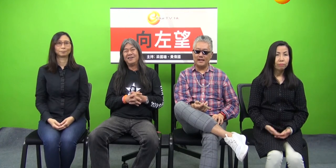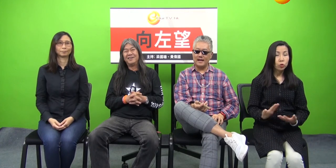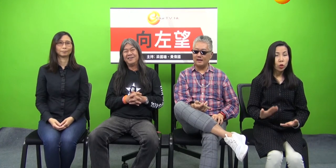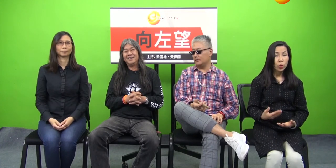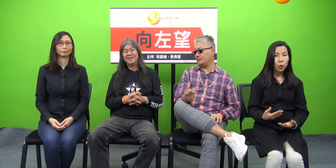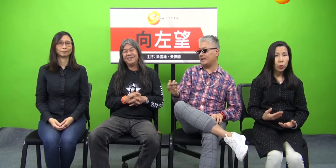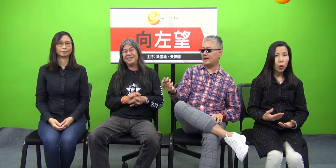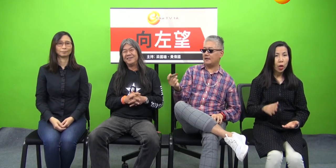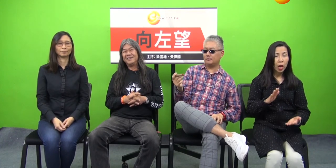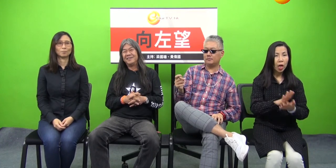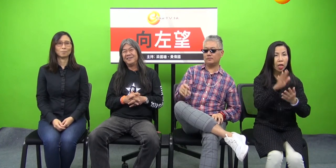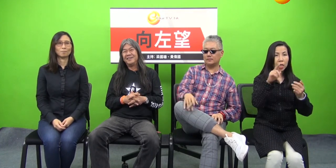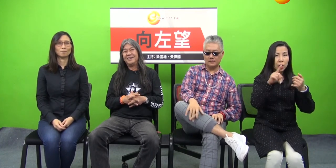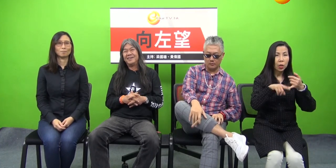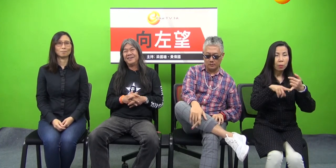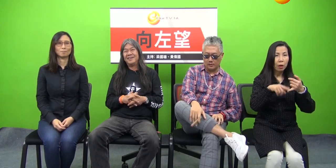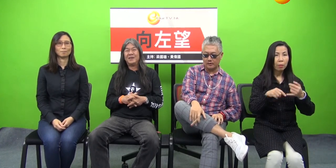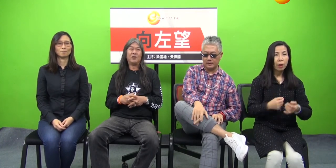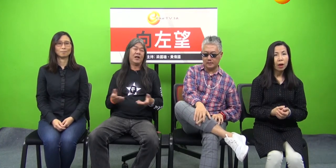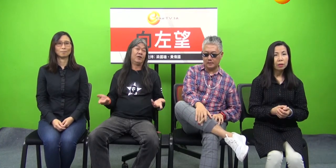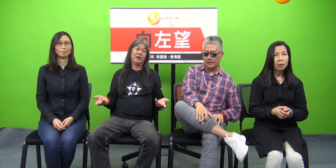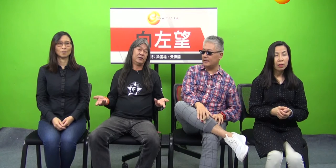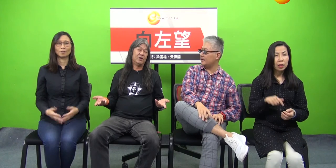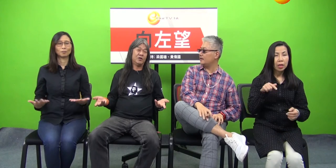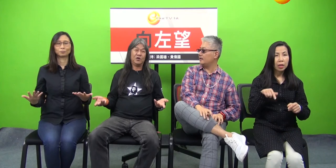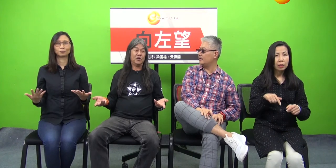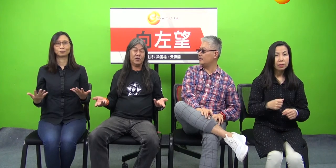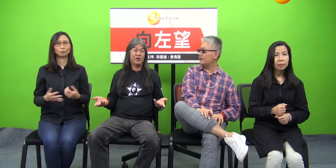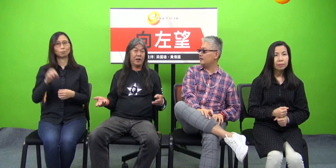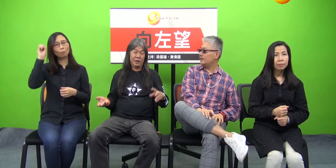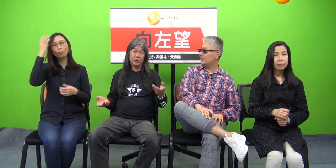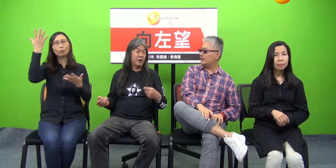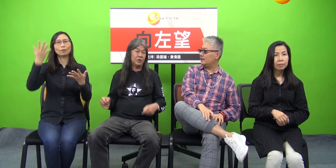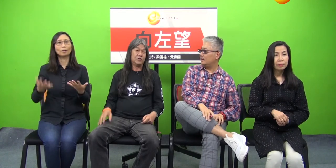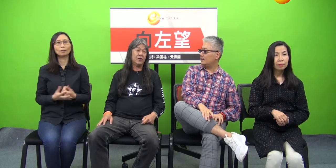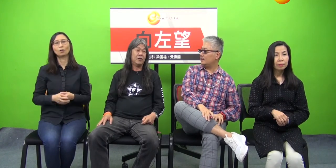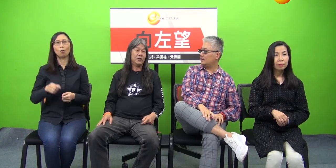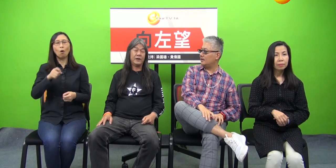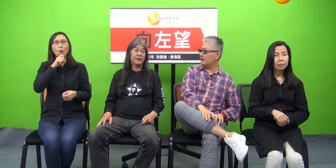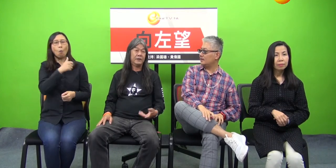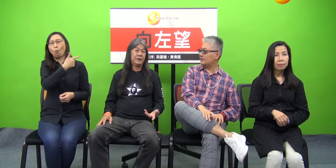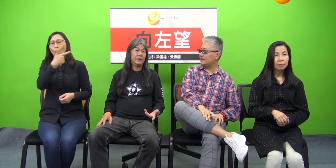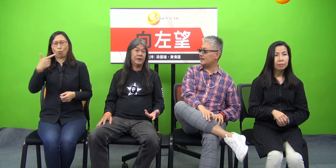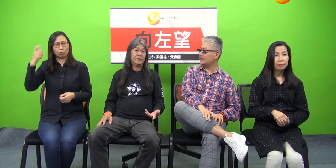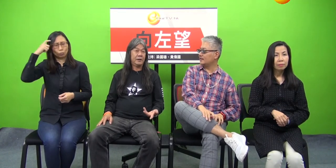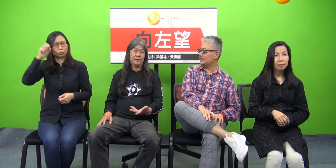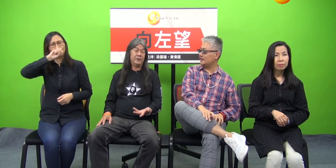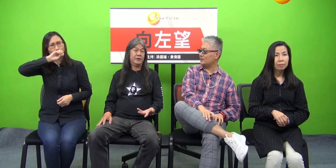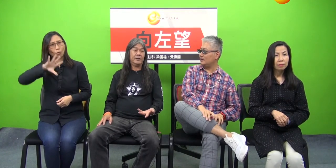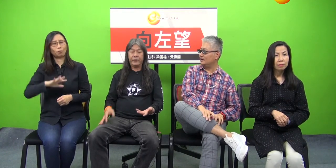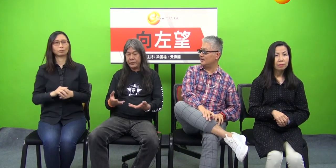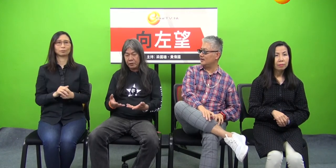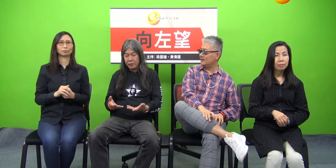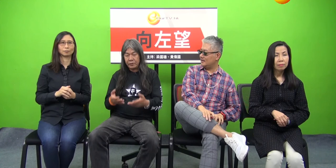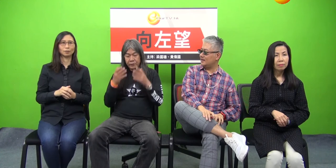年尾啦，去到年尾啦，咁都做咗 可以。我真係老實講，我盡力講，其實好多嘢仲要想講嘅，真係。 突然間跌到